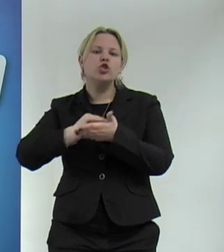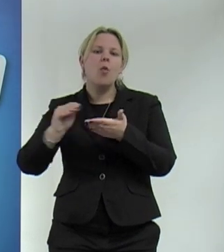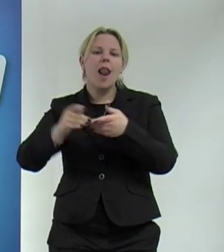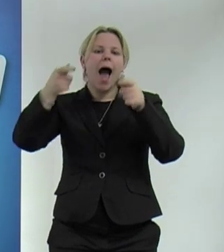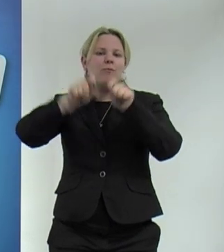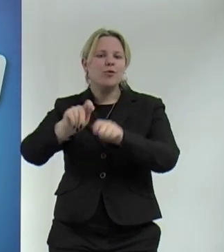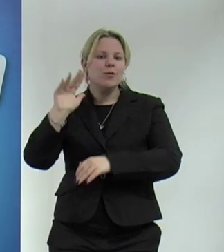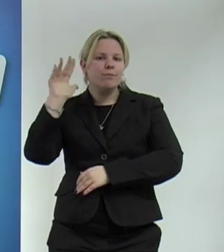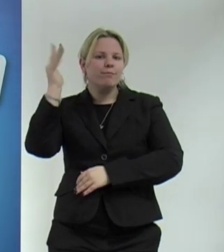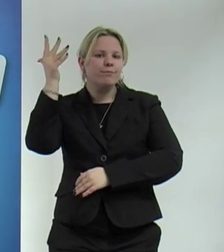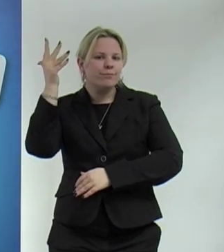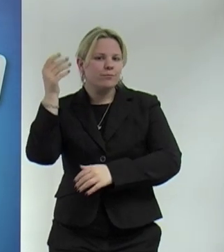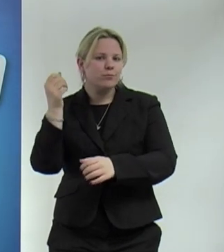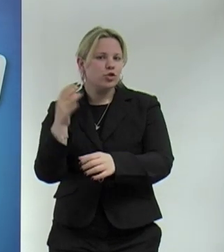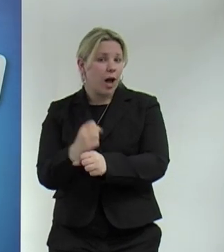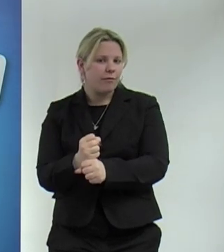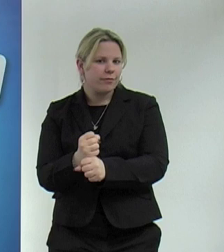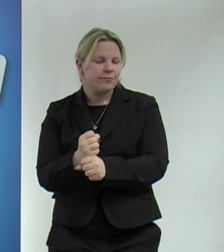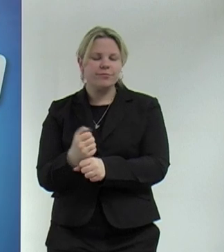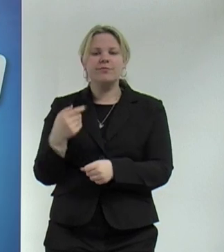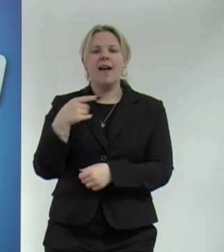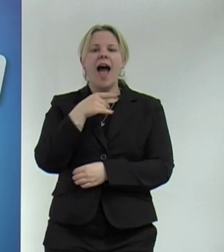Alle jungen Menschen sollen einen Beruf lernen.